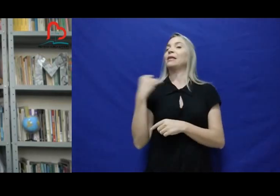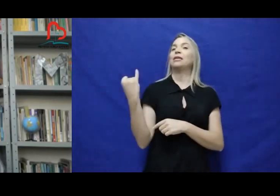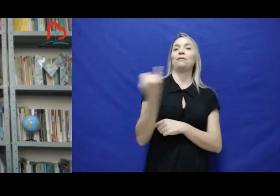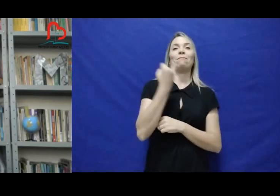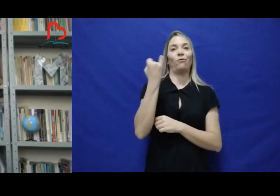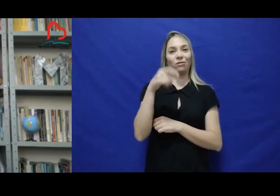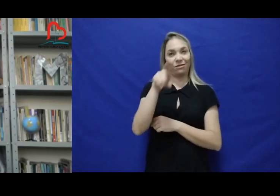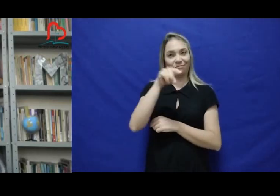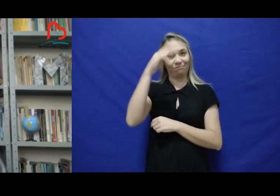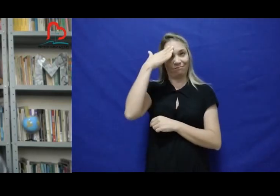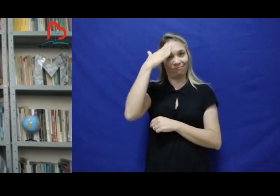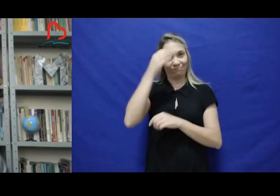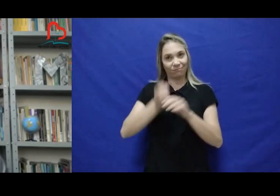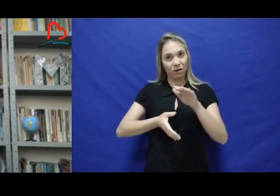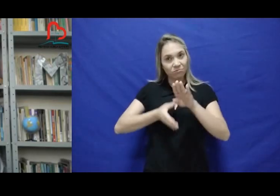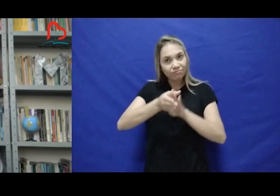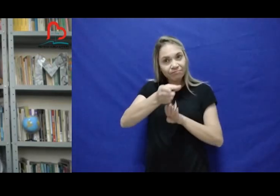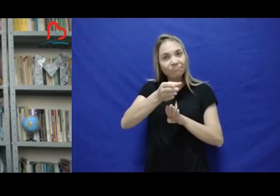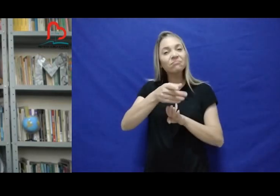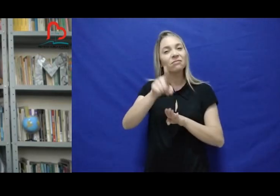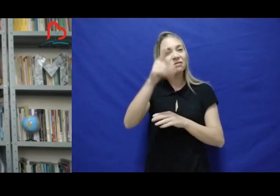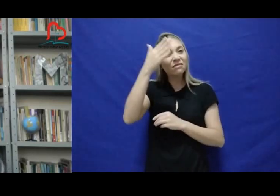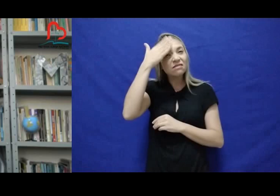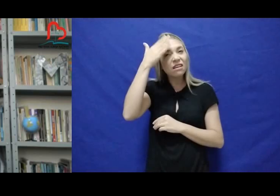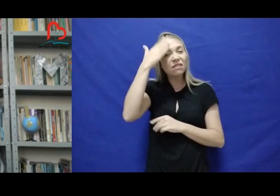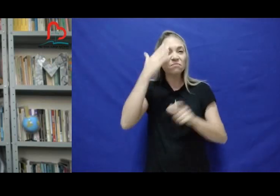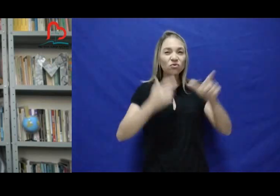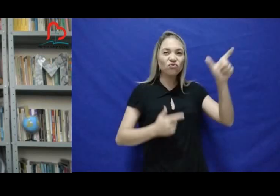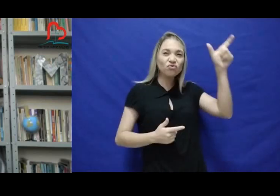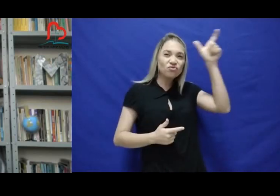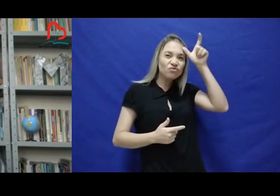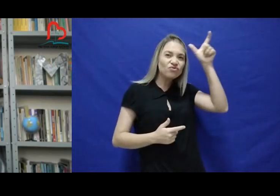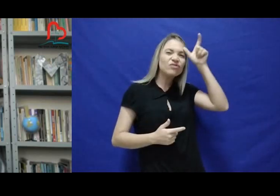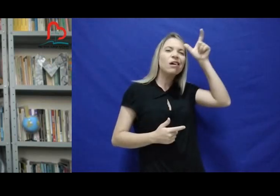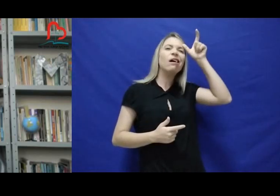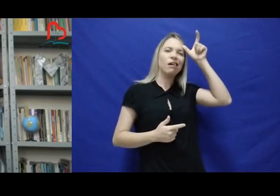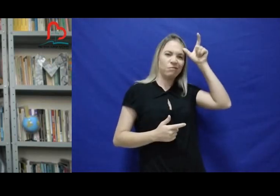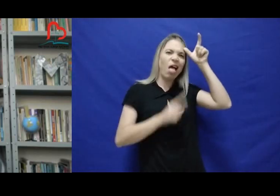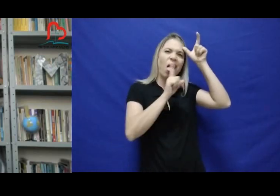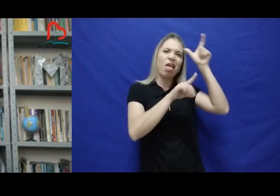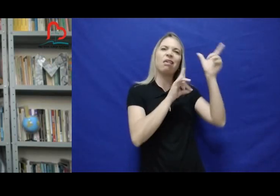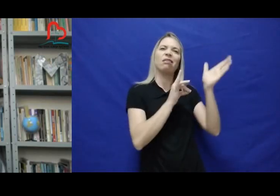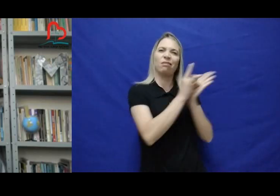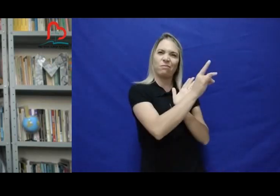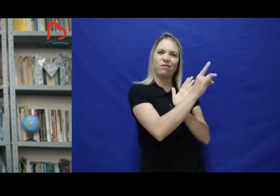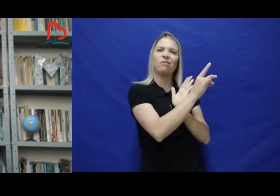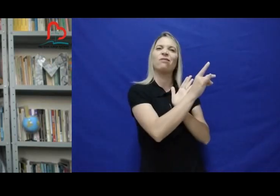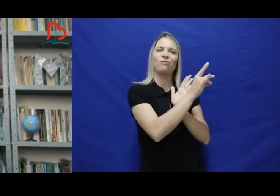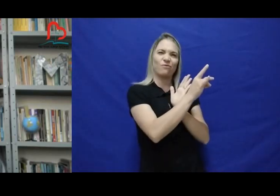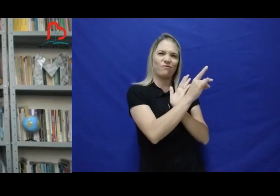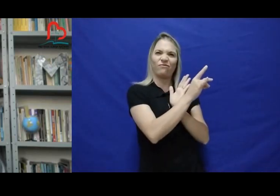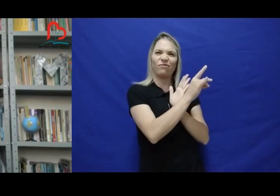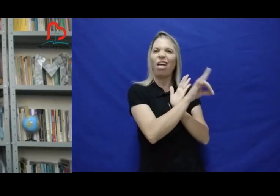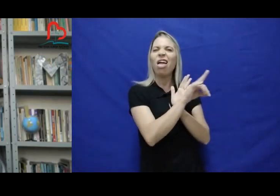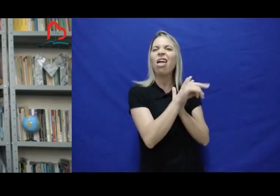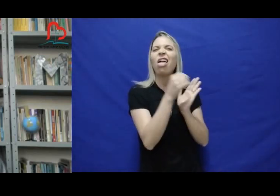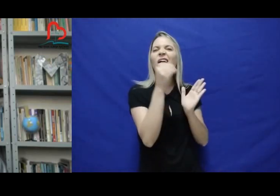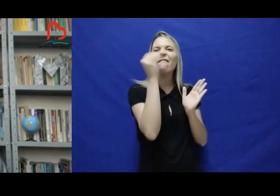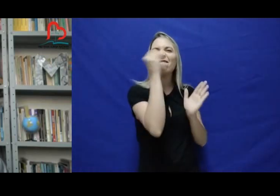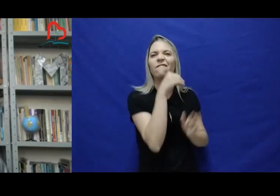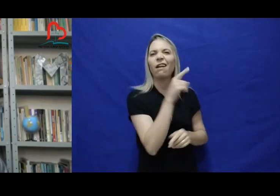Deus. É importante saber que há um inimigo para que tenhamos plena satisfação em